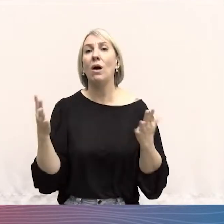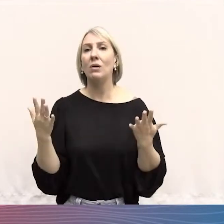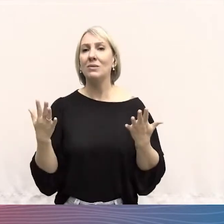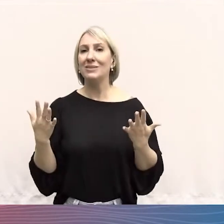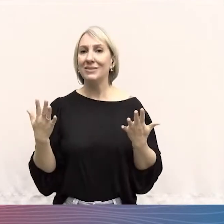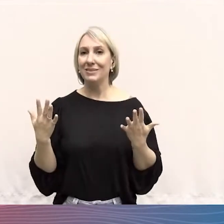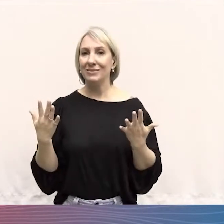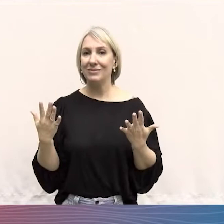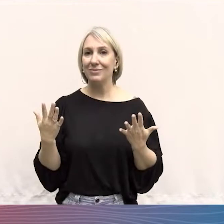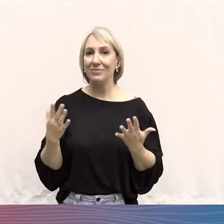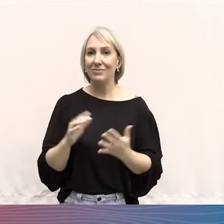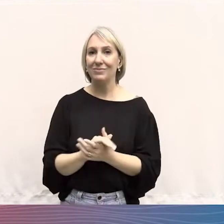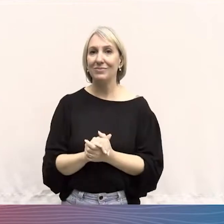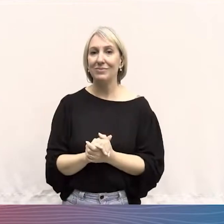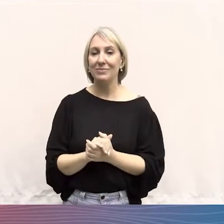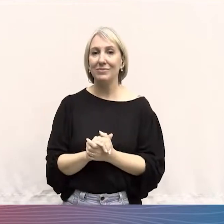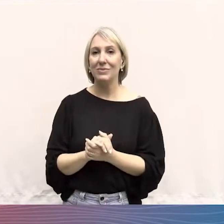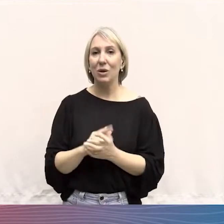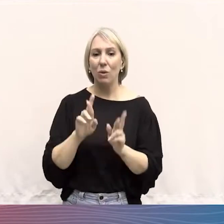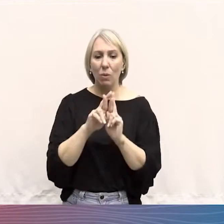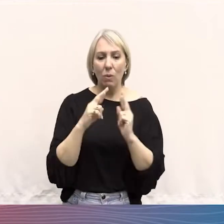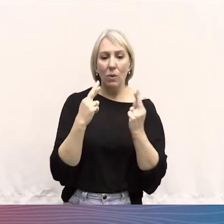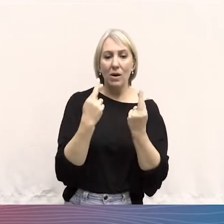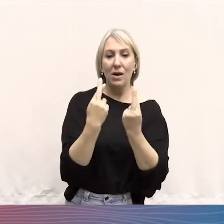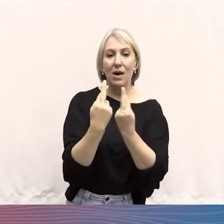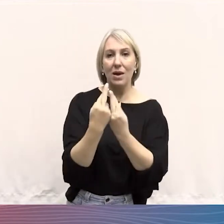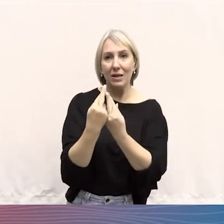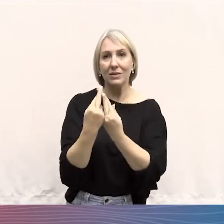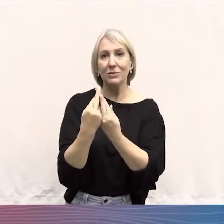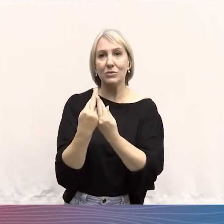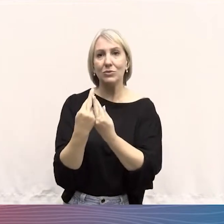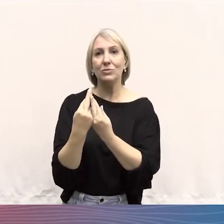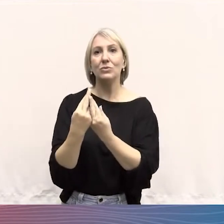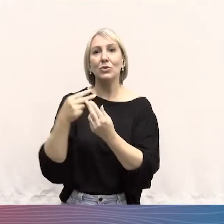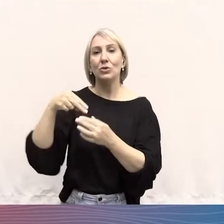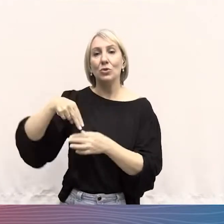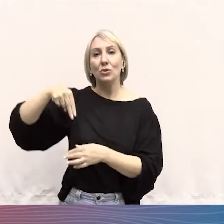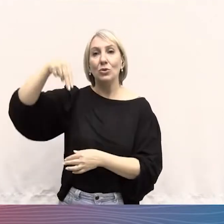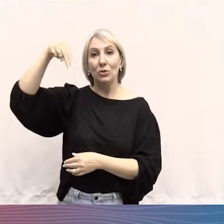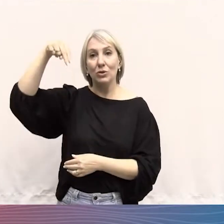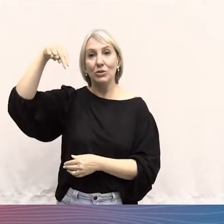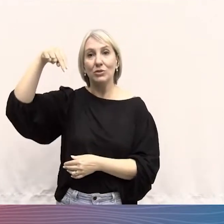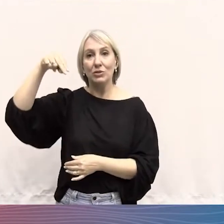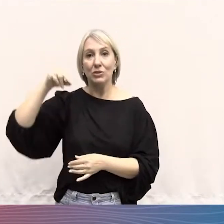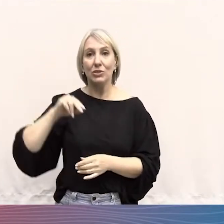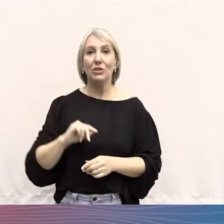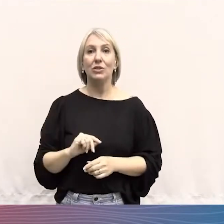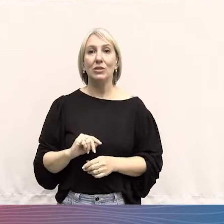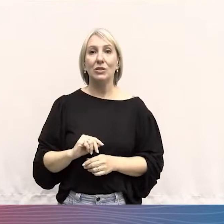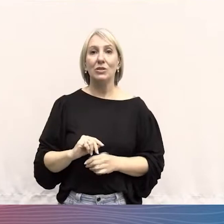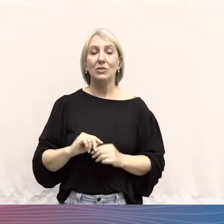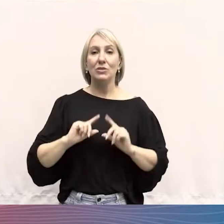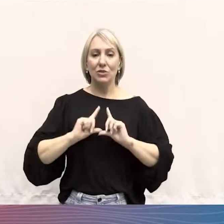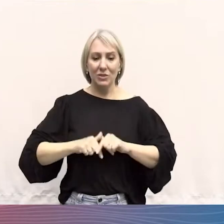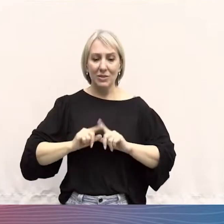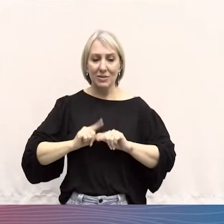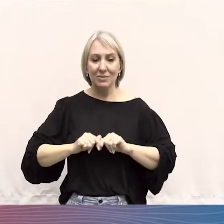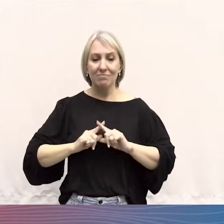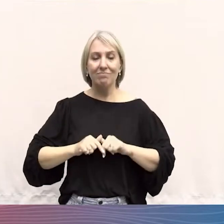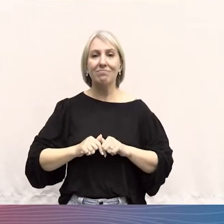O reino do norte de Israel foi levado cativo e espalhado nas regiões da